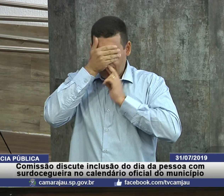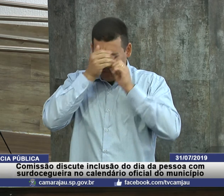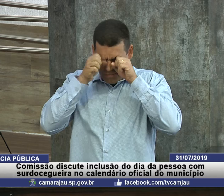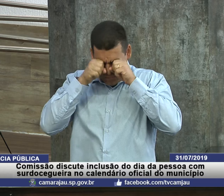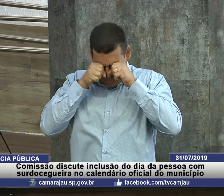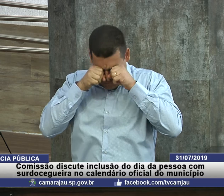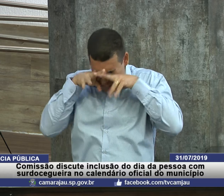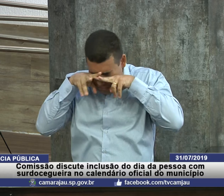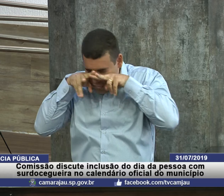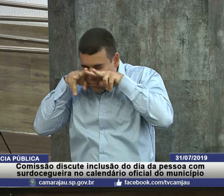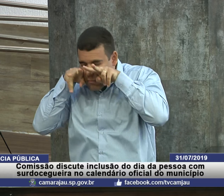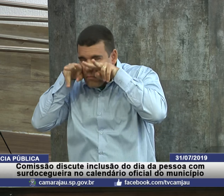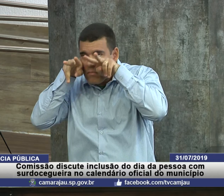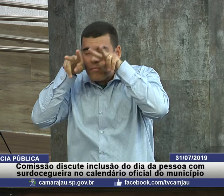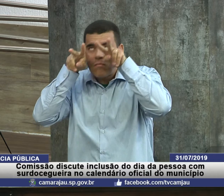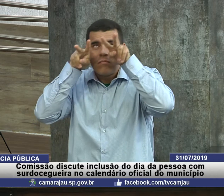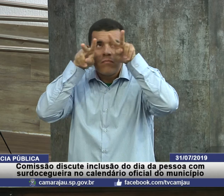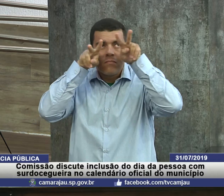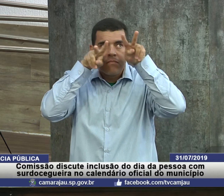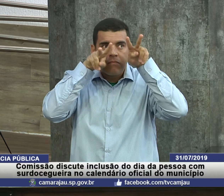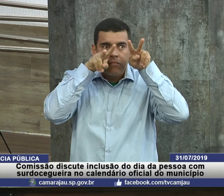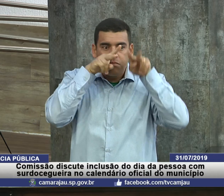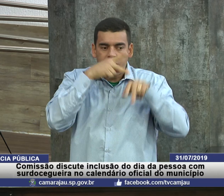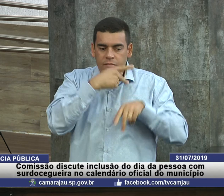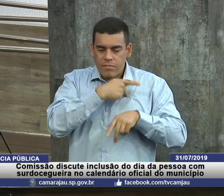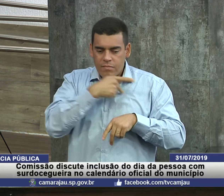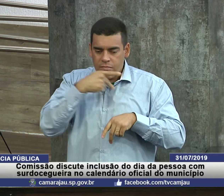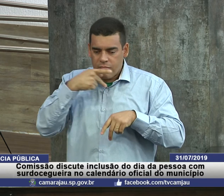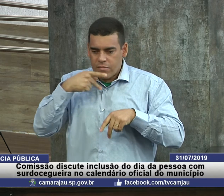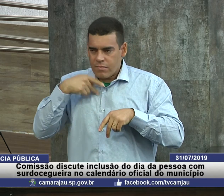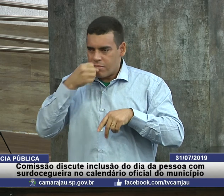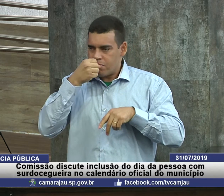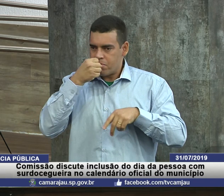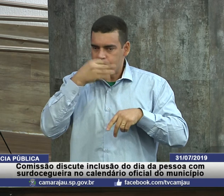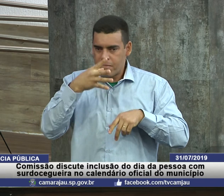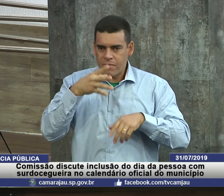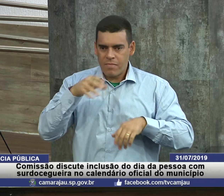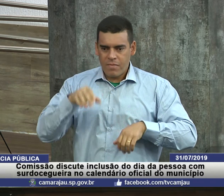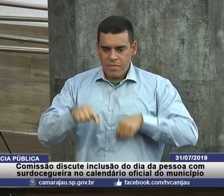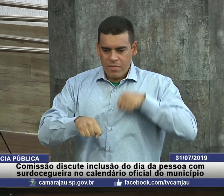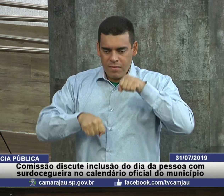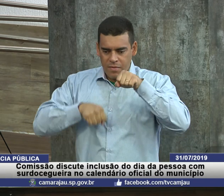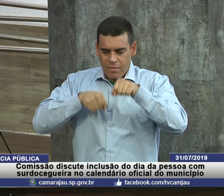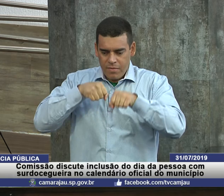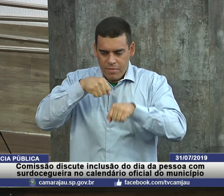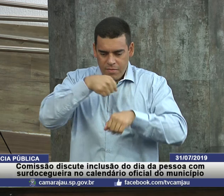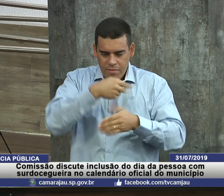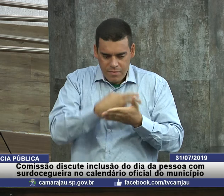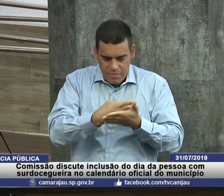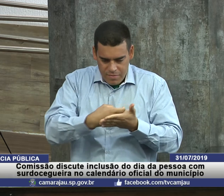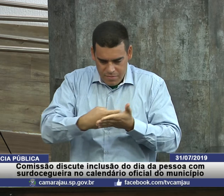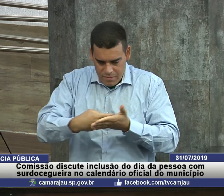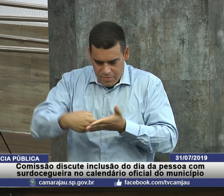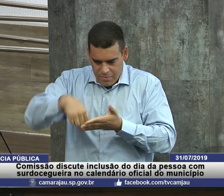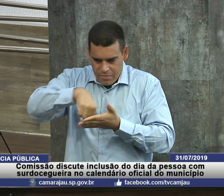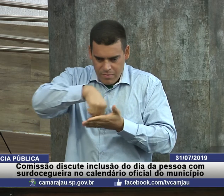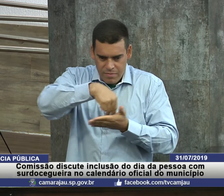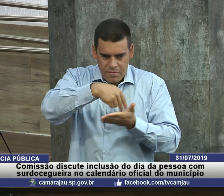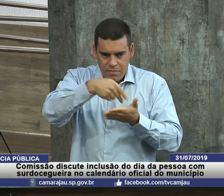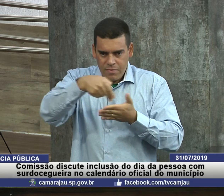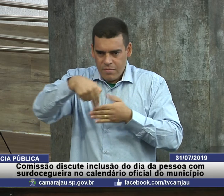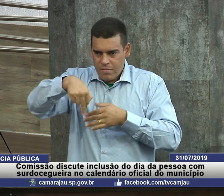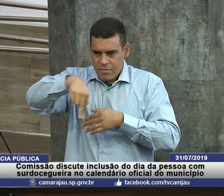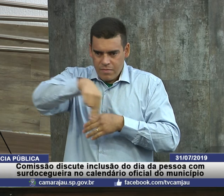que aconteceu logo de bebezinho ali. Eu perdi a minha audição com poucos meses, né? Então, eu nasci ouvindo e acabei